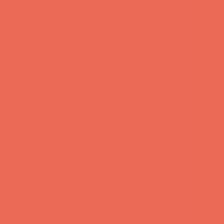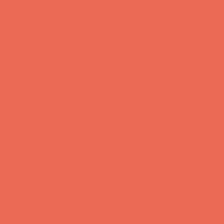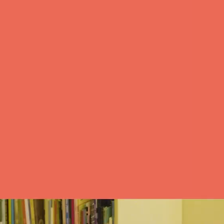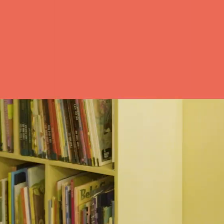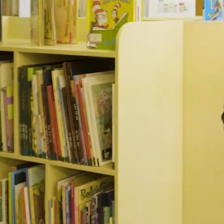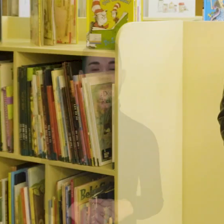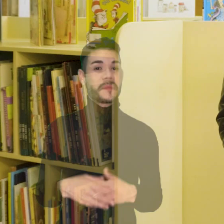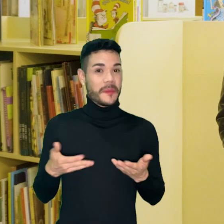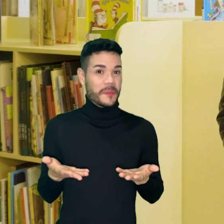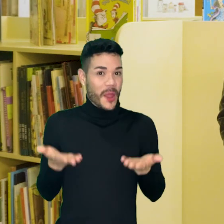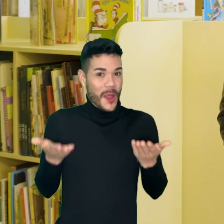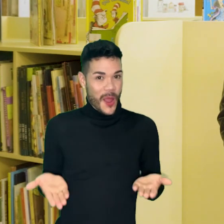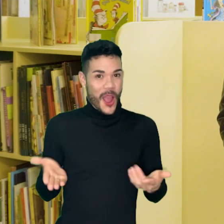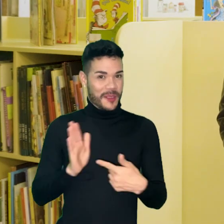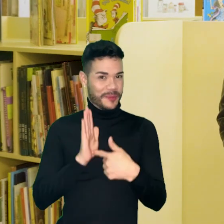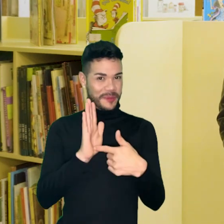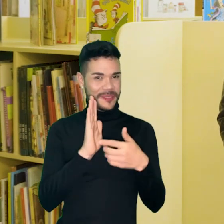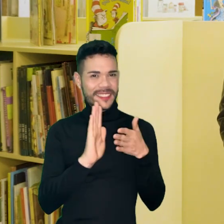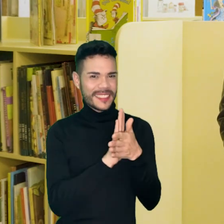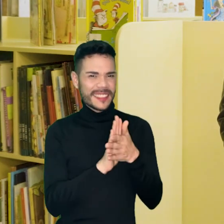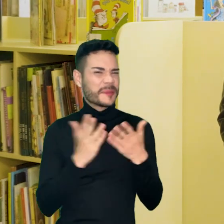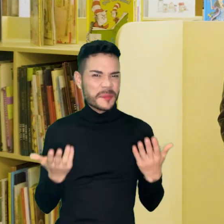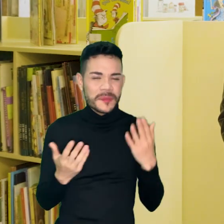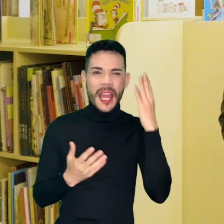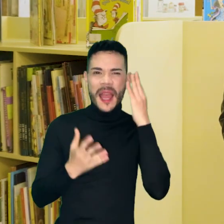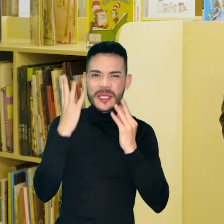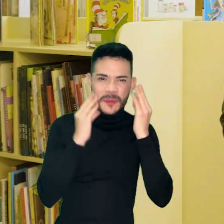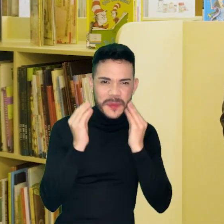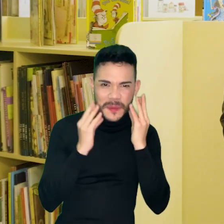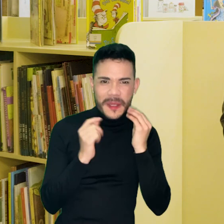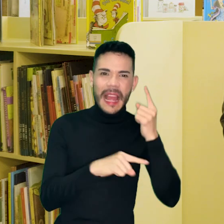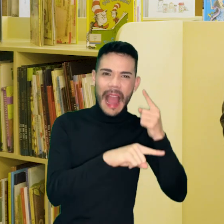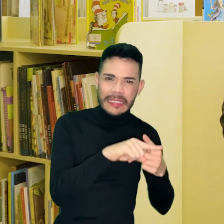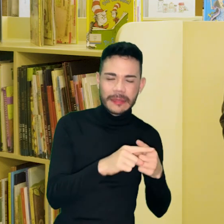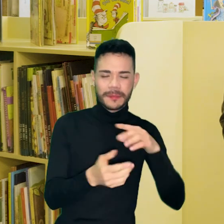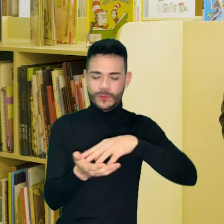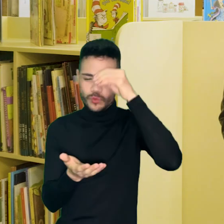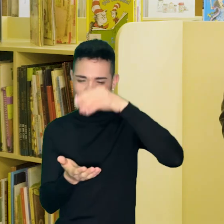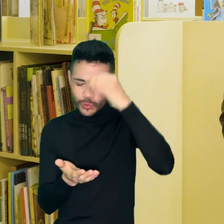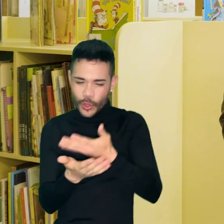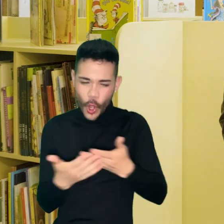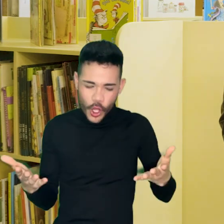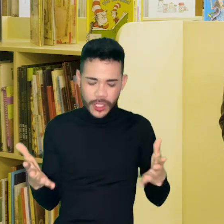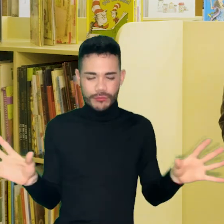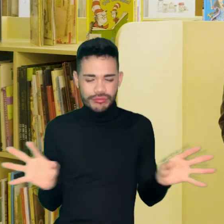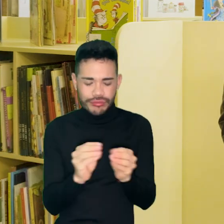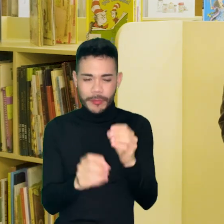hoy queremos contarles las experiencias y aprendizajes que hemos tenido en este año 2022 para el Día de la